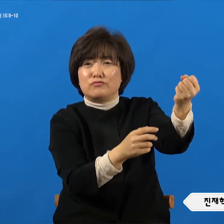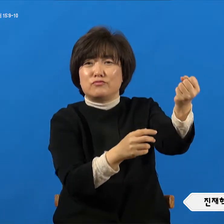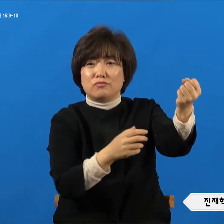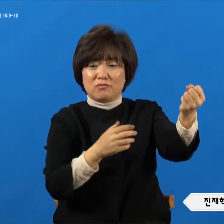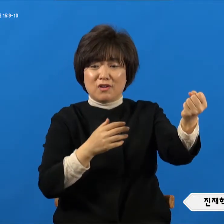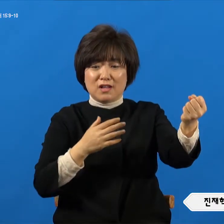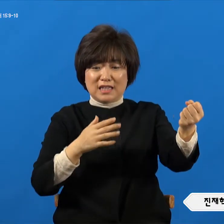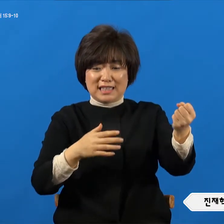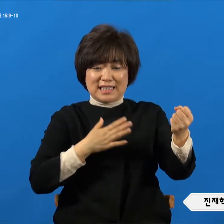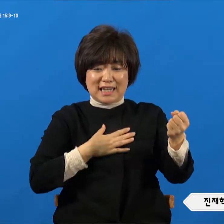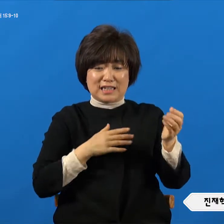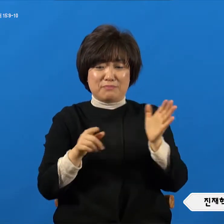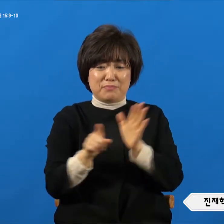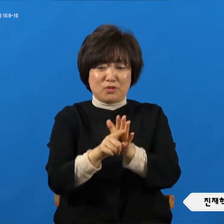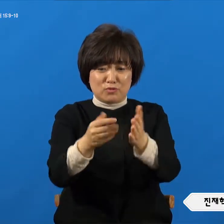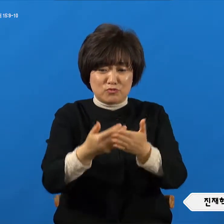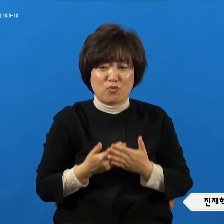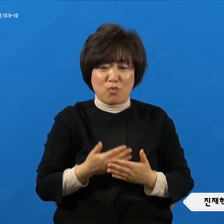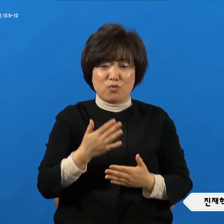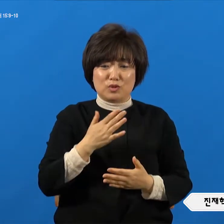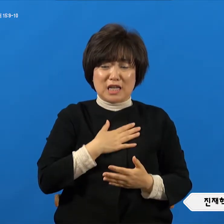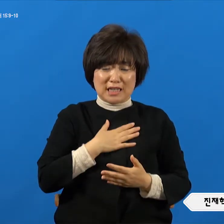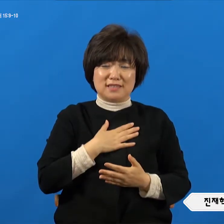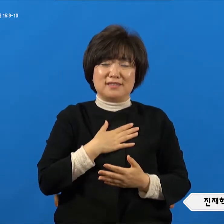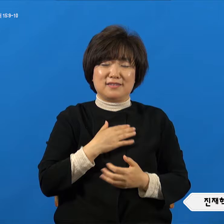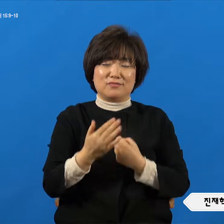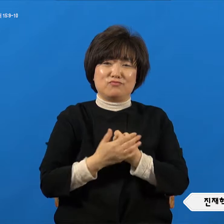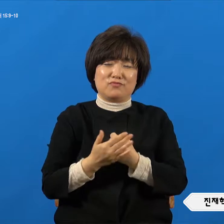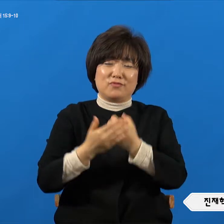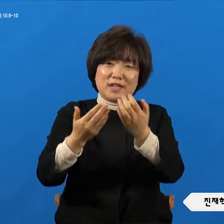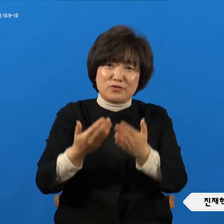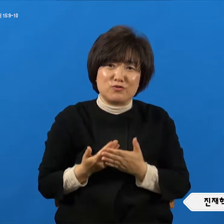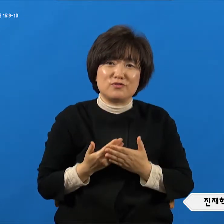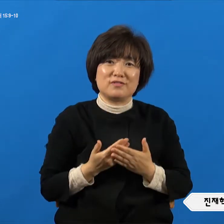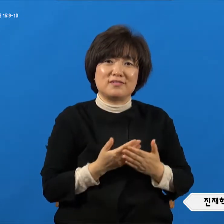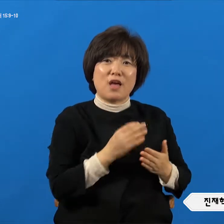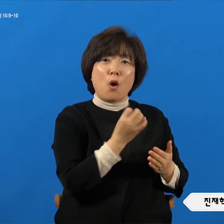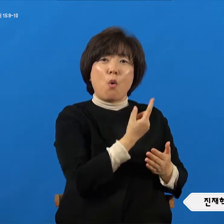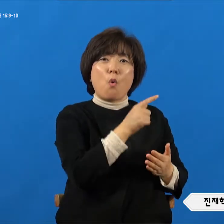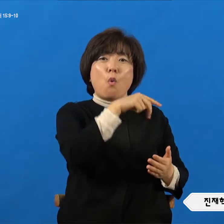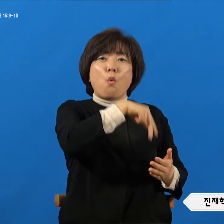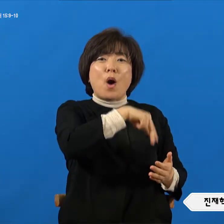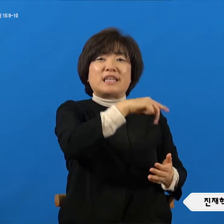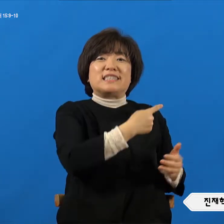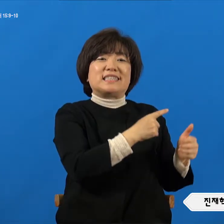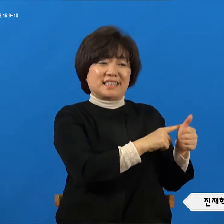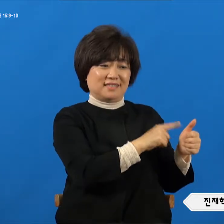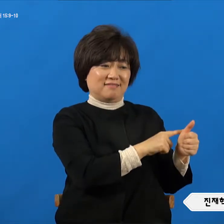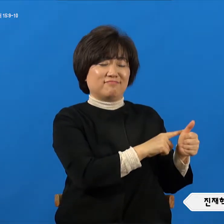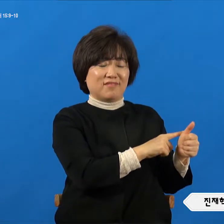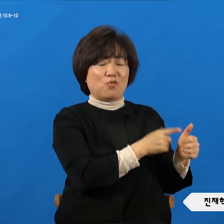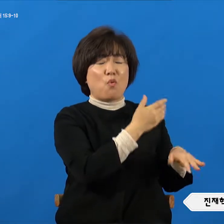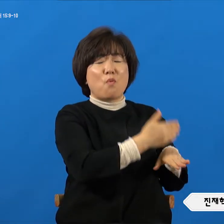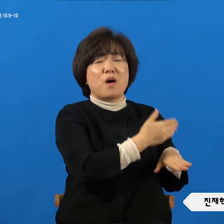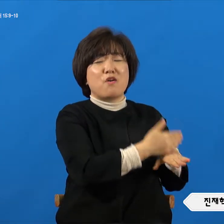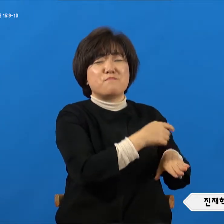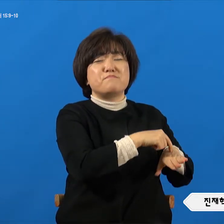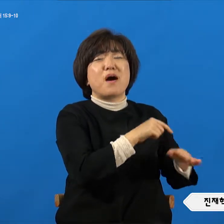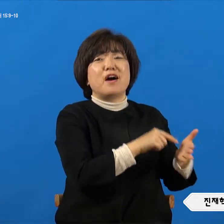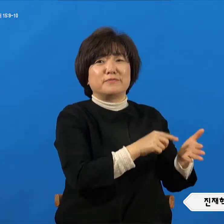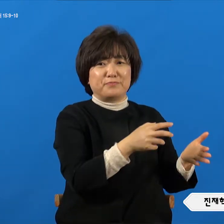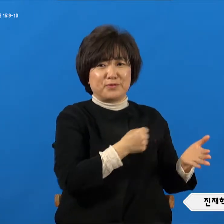나를 믿어주고 나를 알아준 그분을 향한 중요한 격려의 심벌이